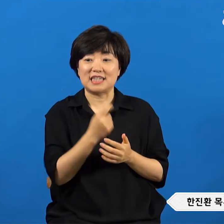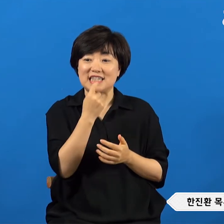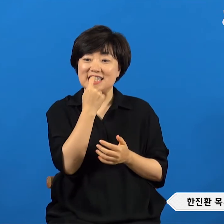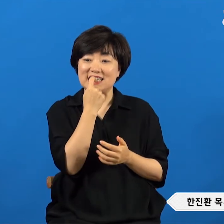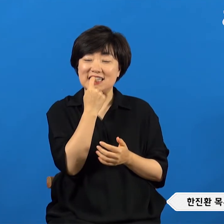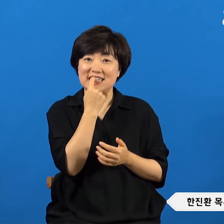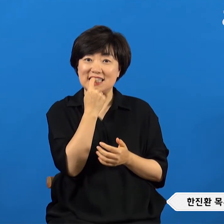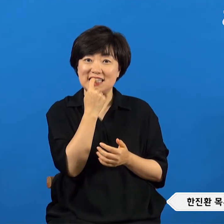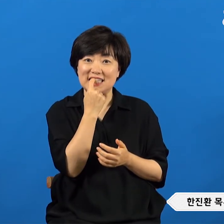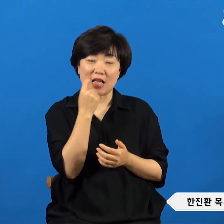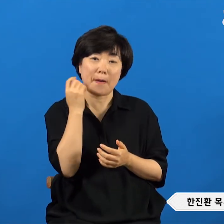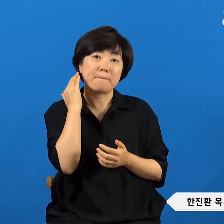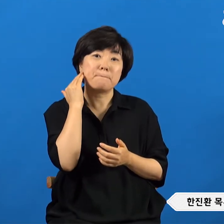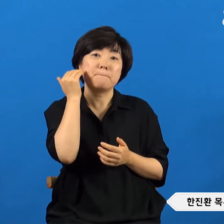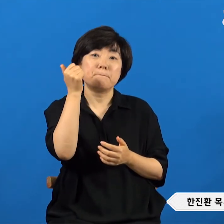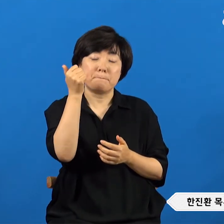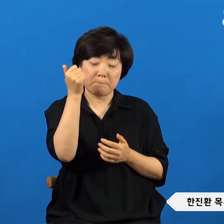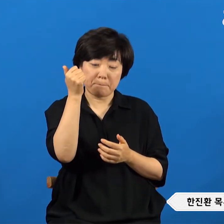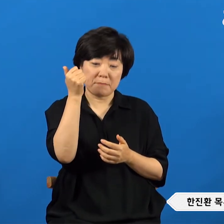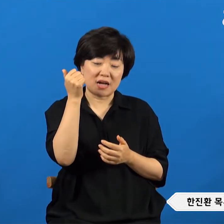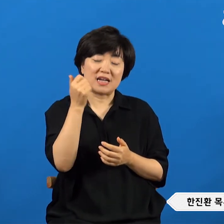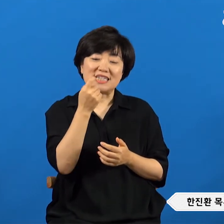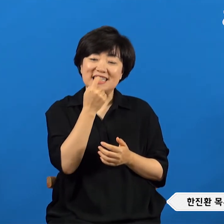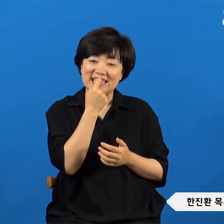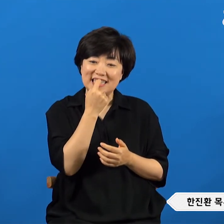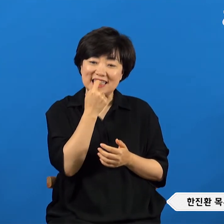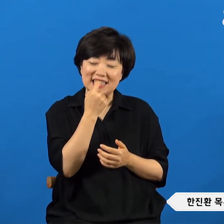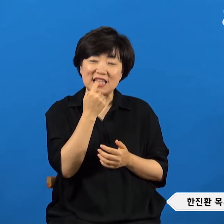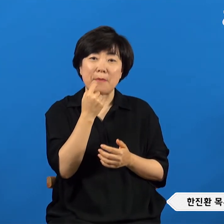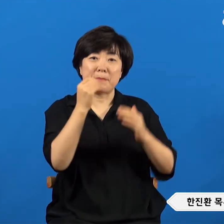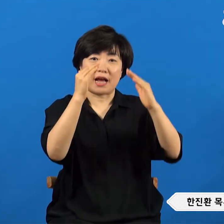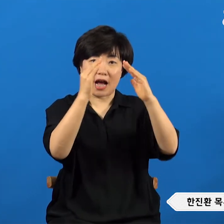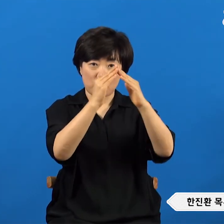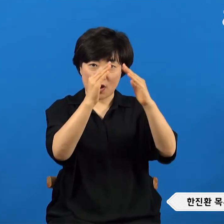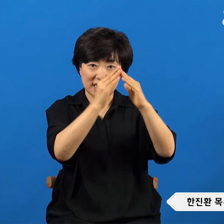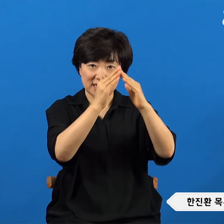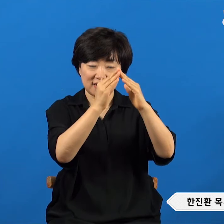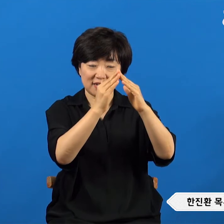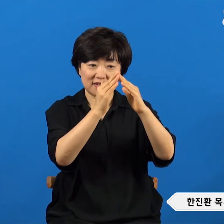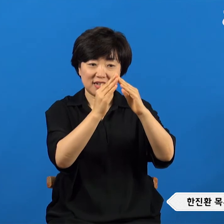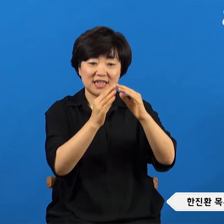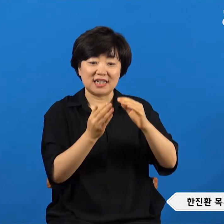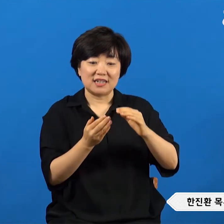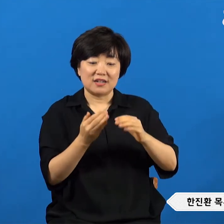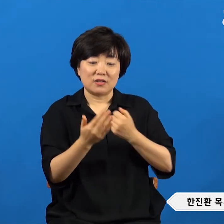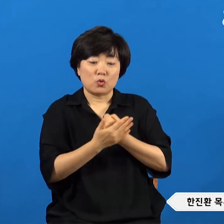백악관을 디딤돌로 사용한 유일한 대통령, 그런 뜻입니다.